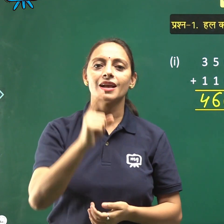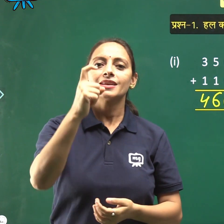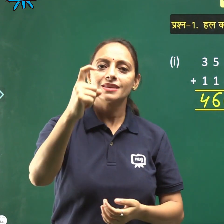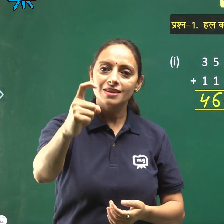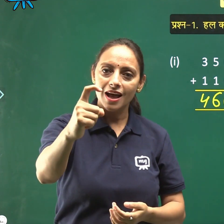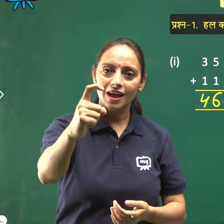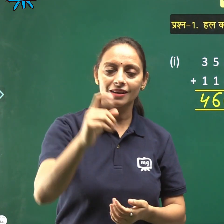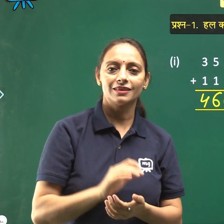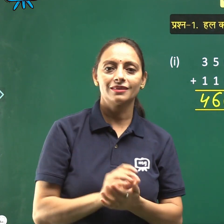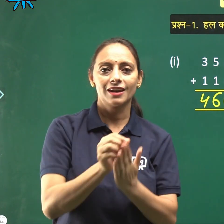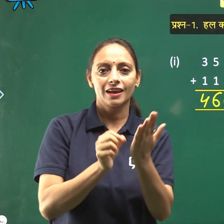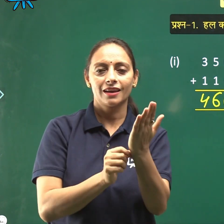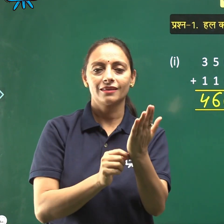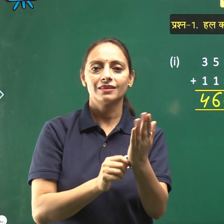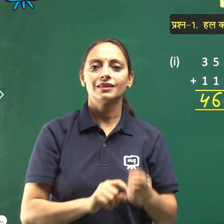3 प्लस 4 7,